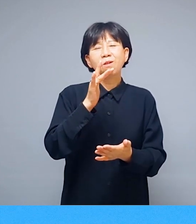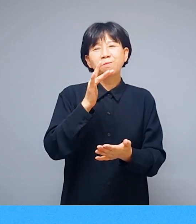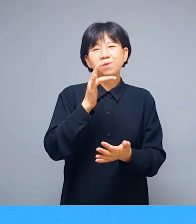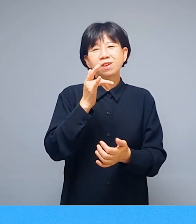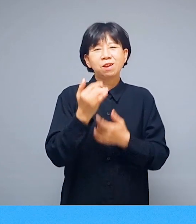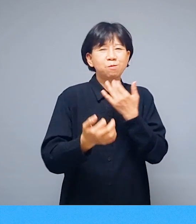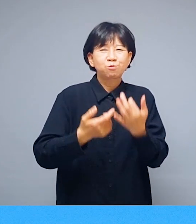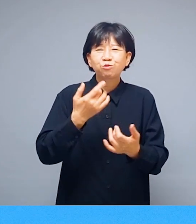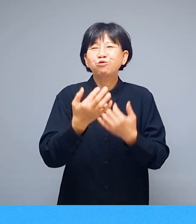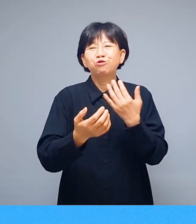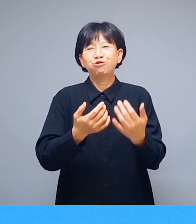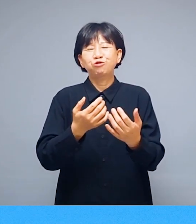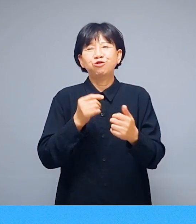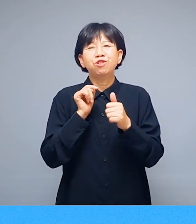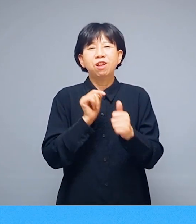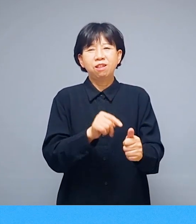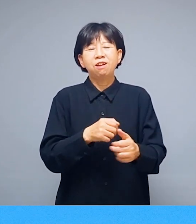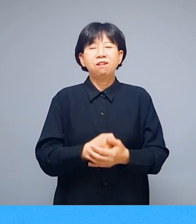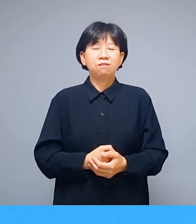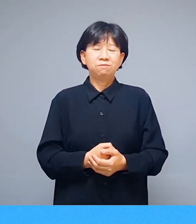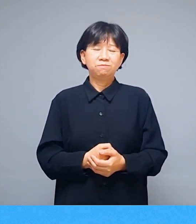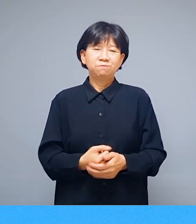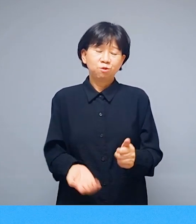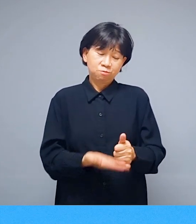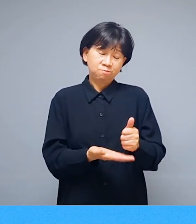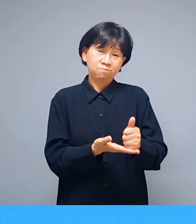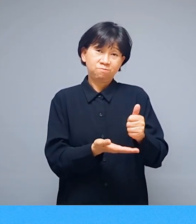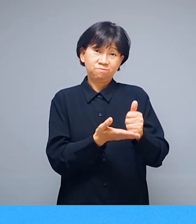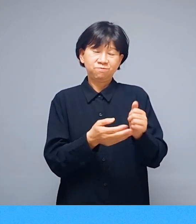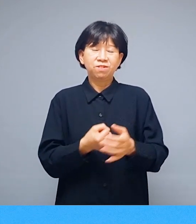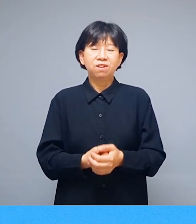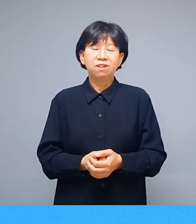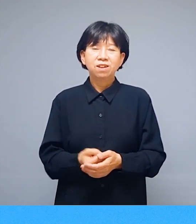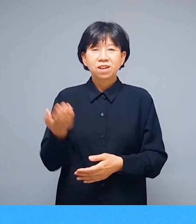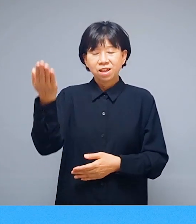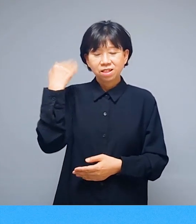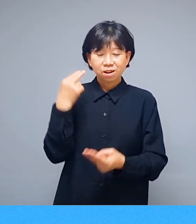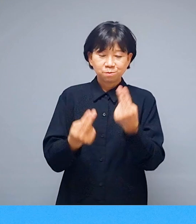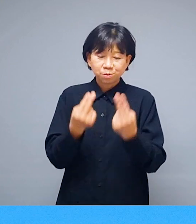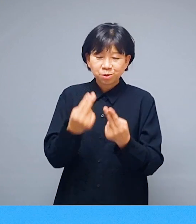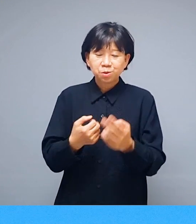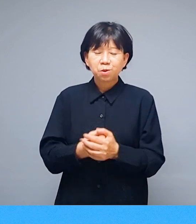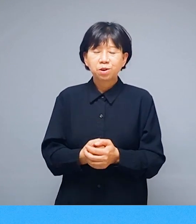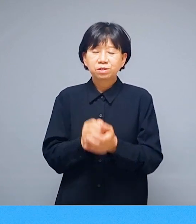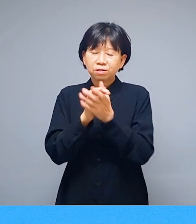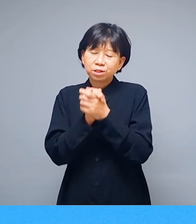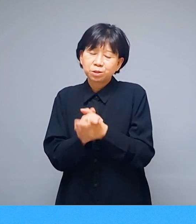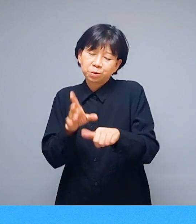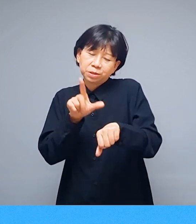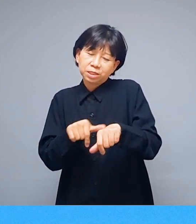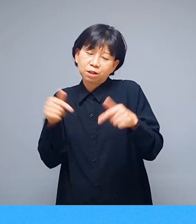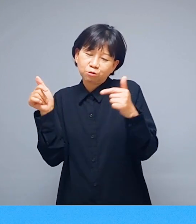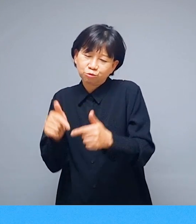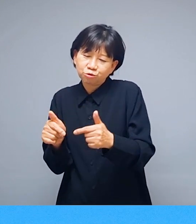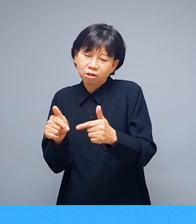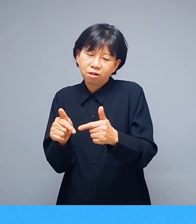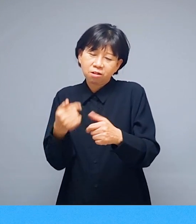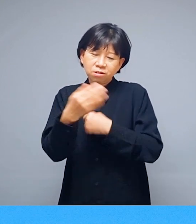있다는 얘기죠. 성도 여러분, 예전보다 기도가 줄었습니까? 말씀 보는 시간이 좀